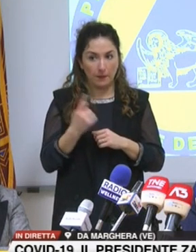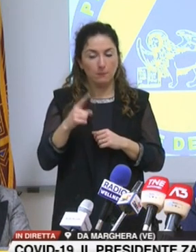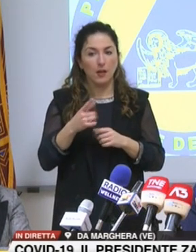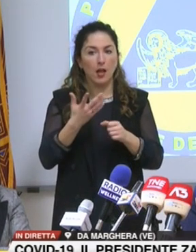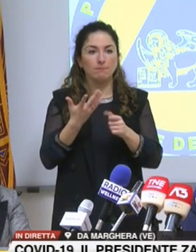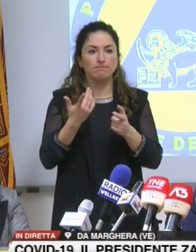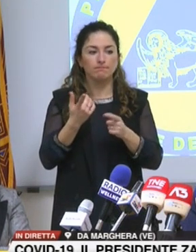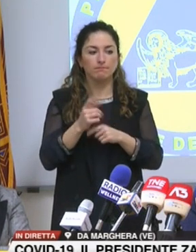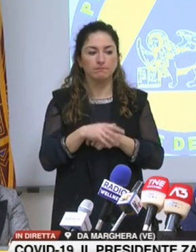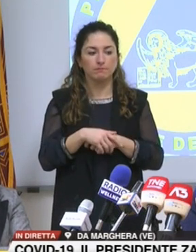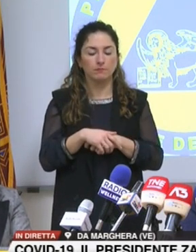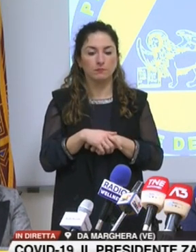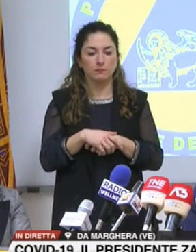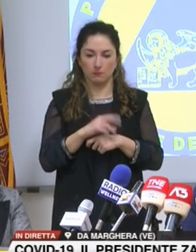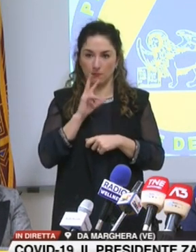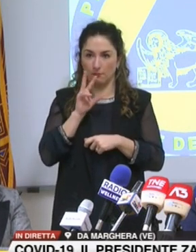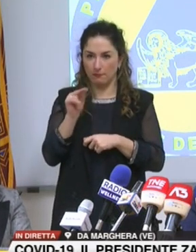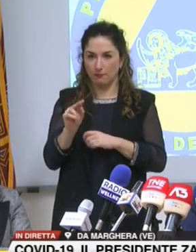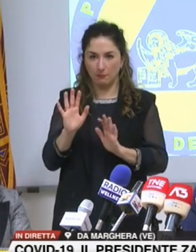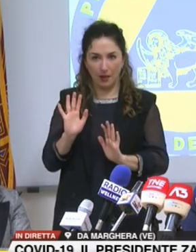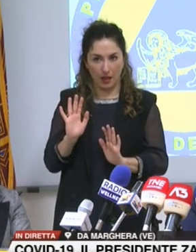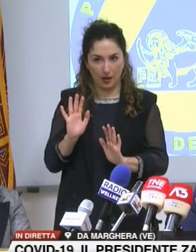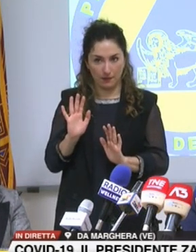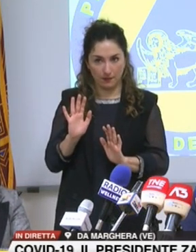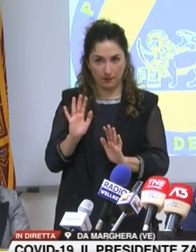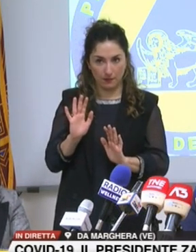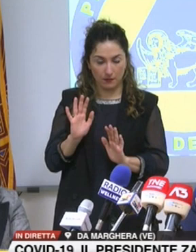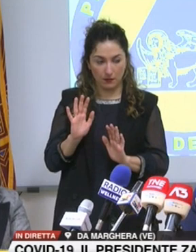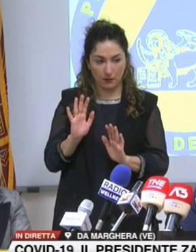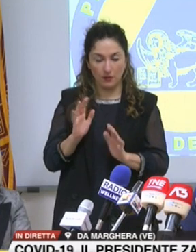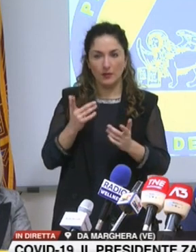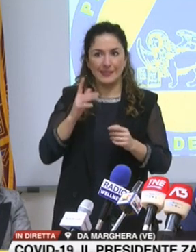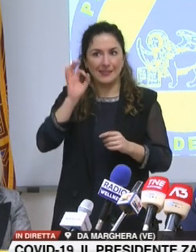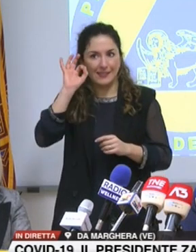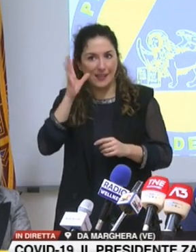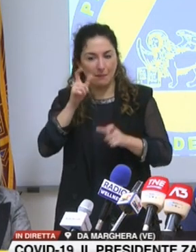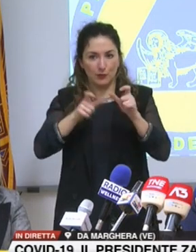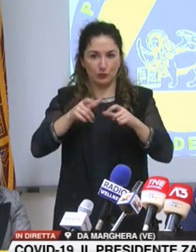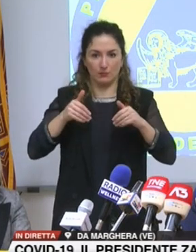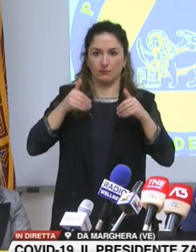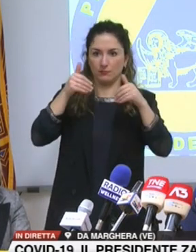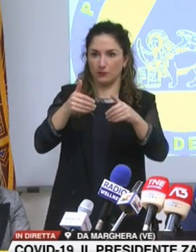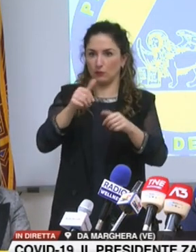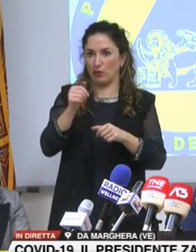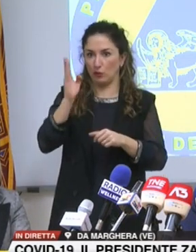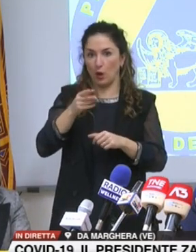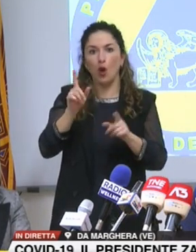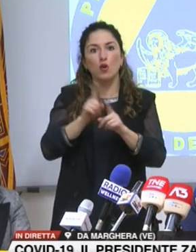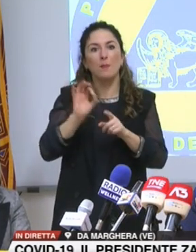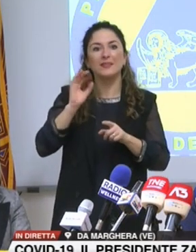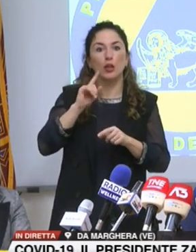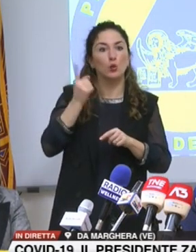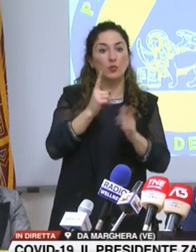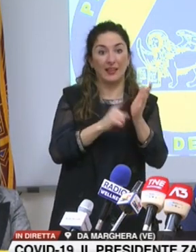coprire, poi stiamo parlando ovviamente di adesioni che ipotizziamo al 100%, quindi stiamo stimando come se tutti gli aventi